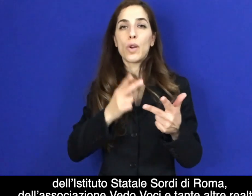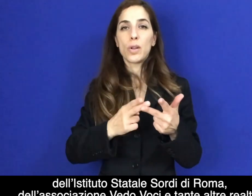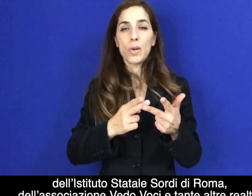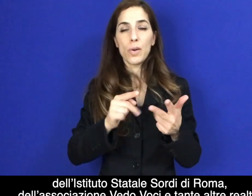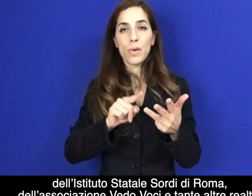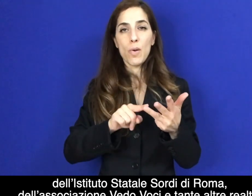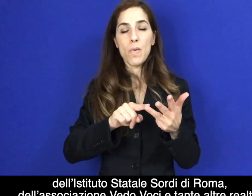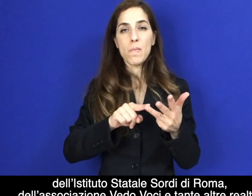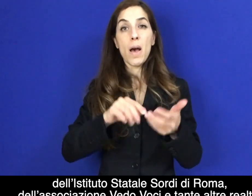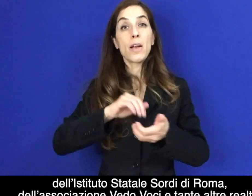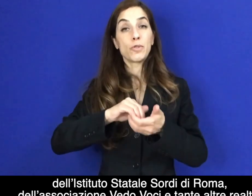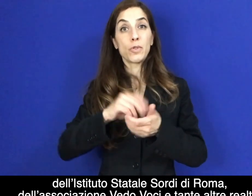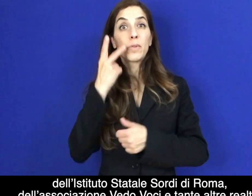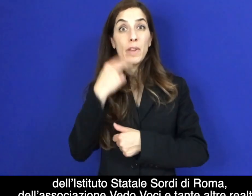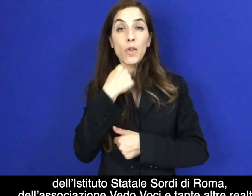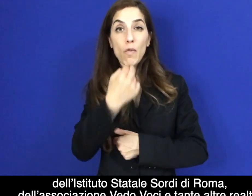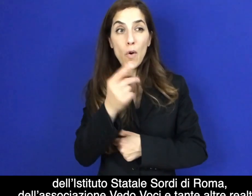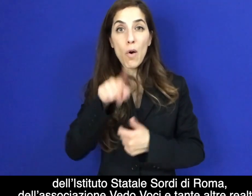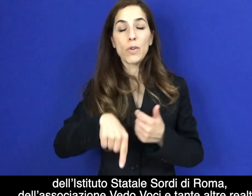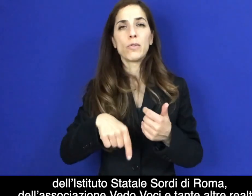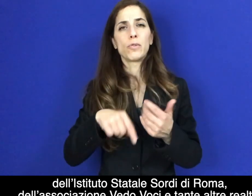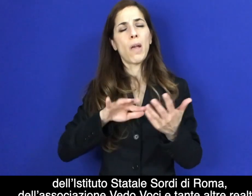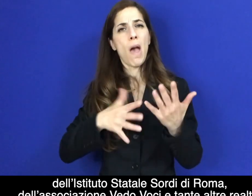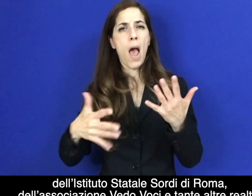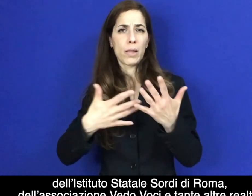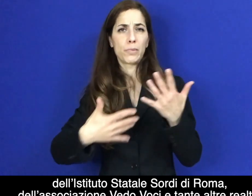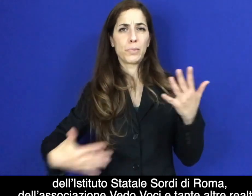dell'associazione vedo voci e tante altre realtà